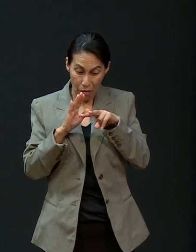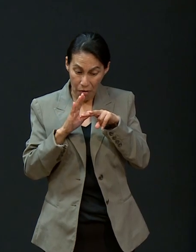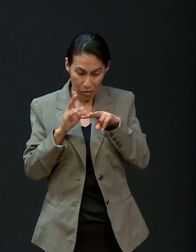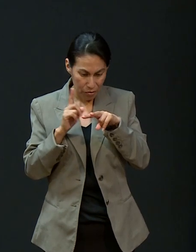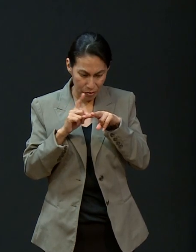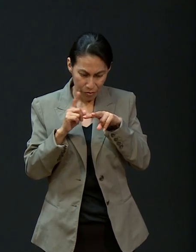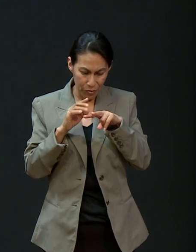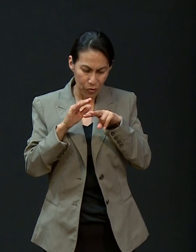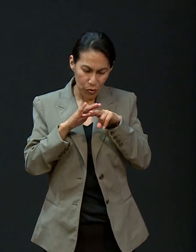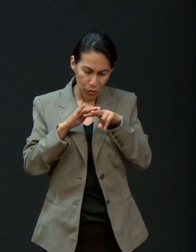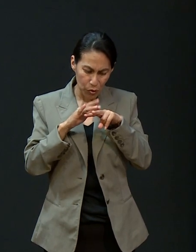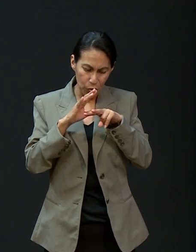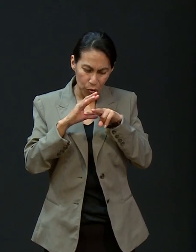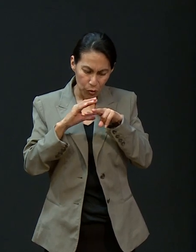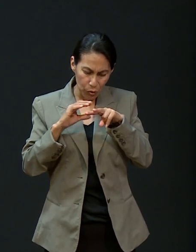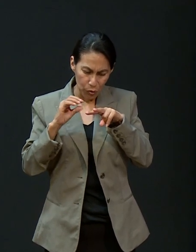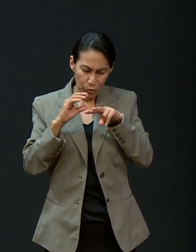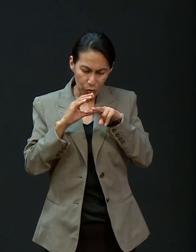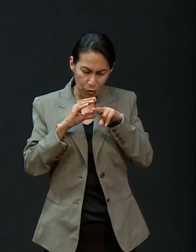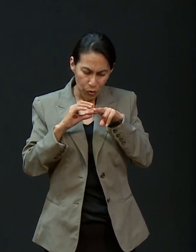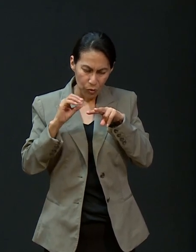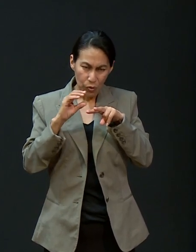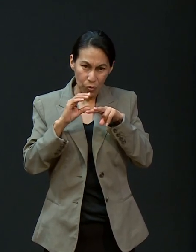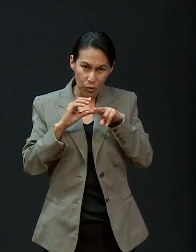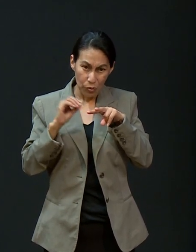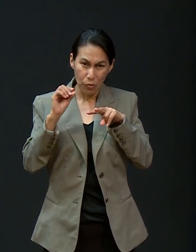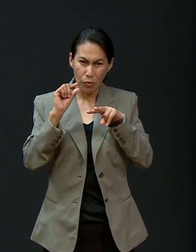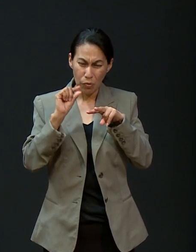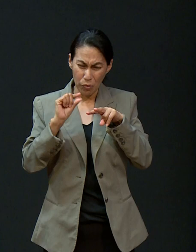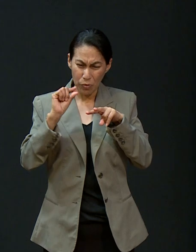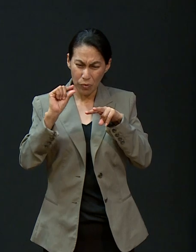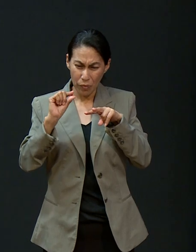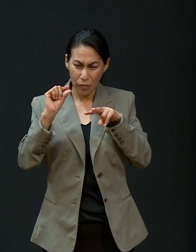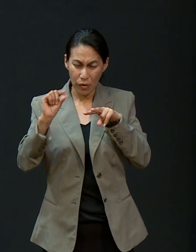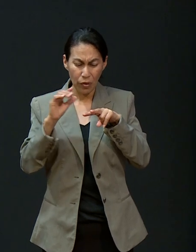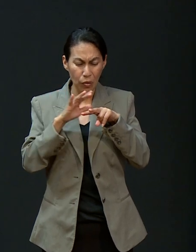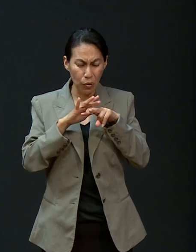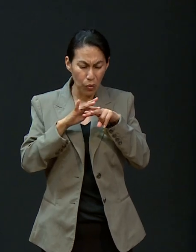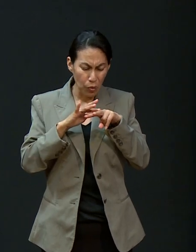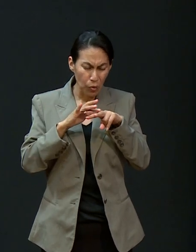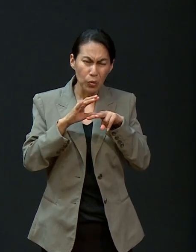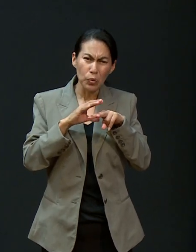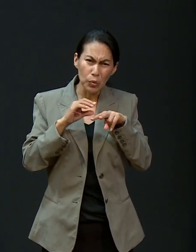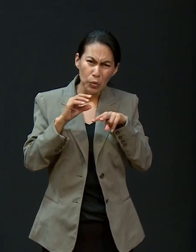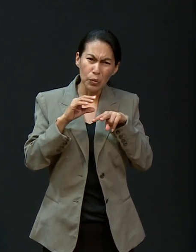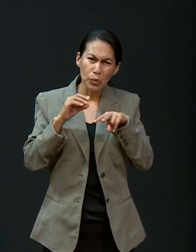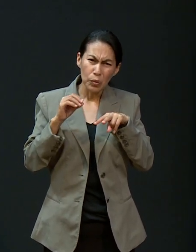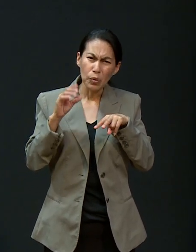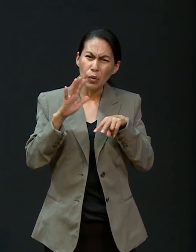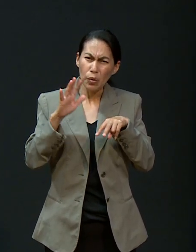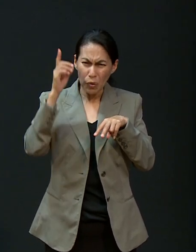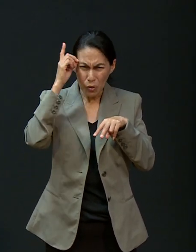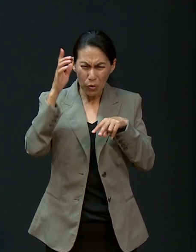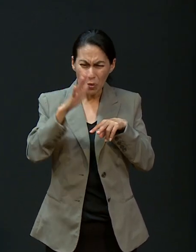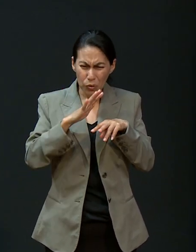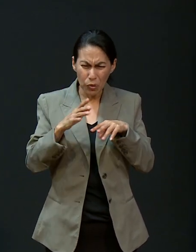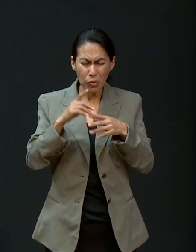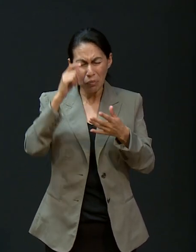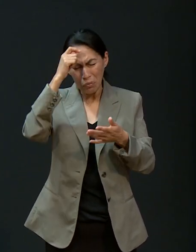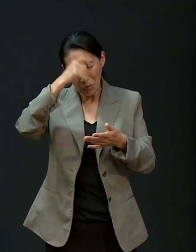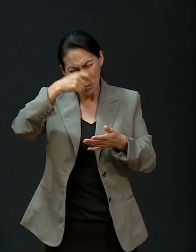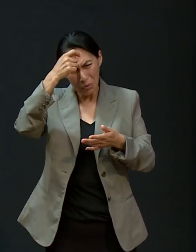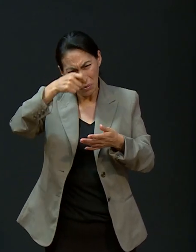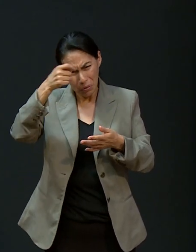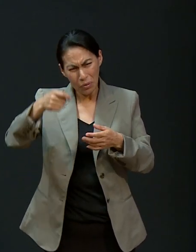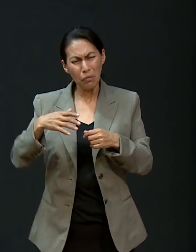abriera, pues ya estaba empeorando, ¿no? Invadiendo otras áreas. Y ya no, pero fue una bendición de